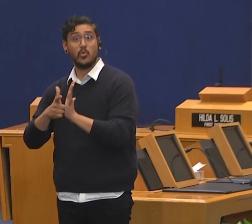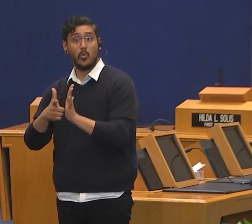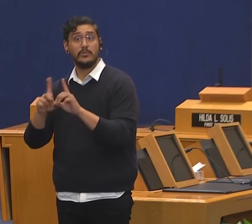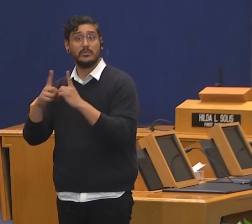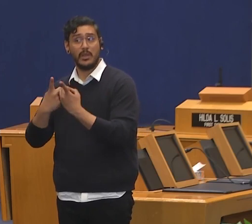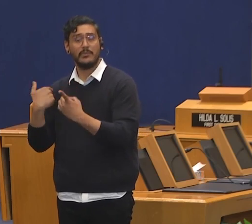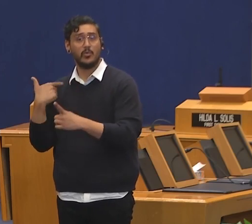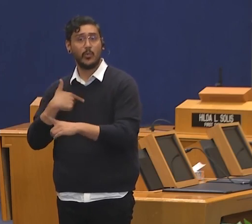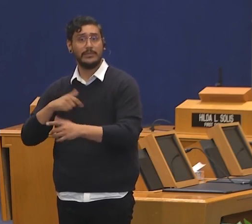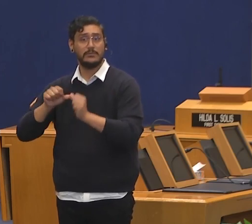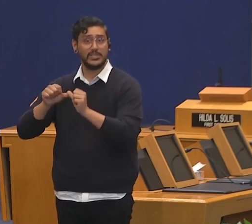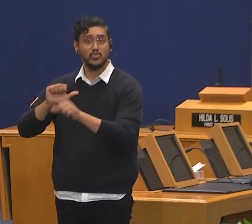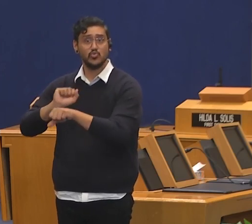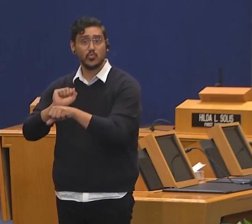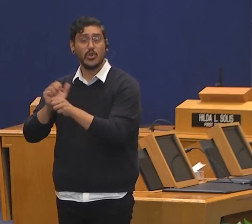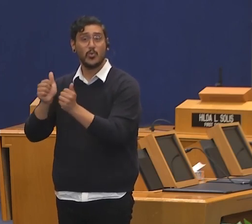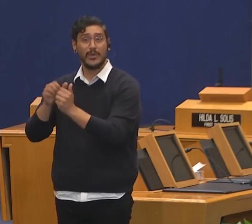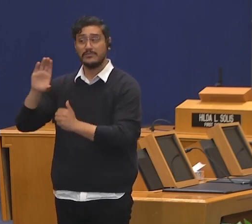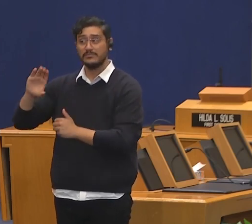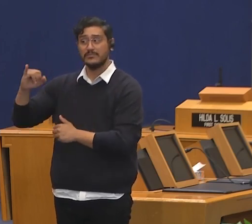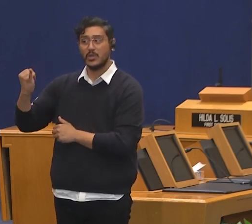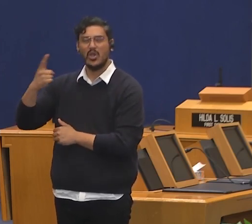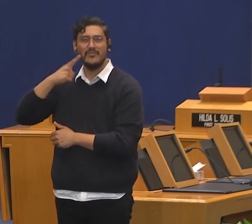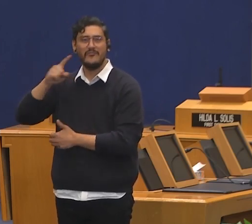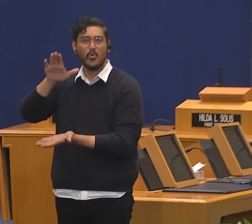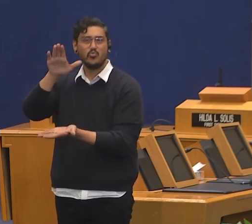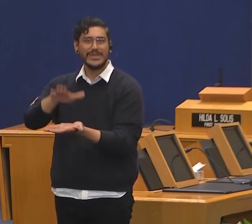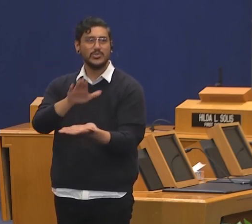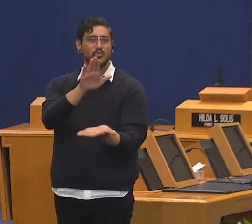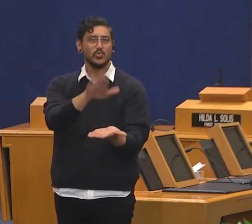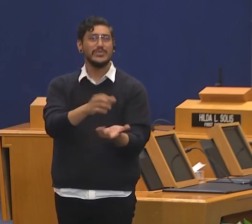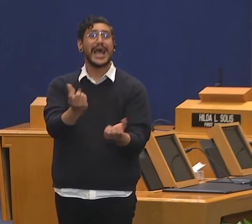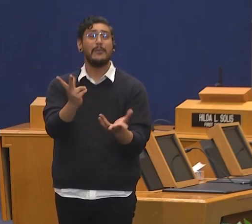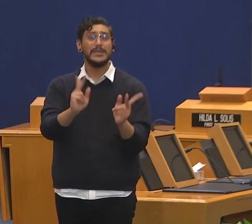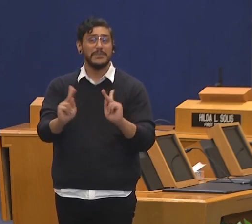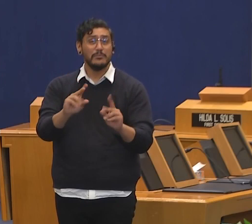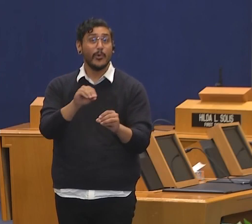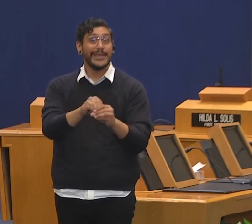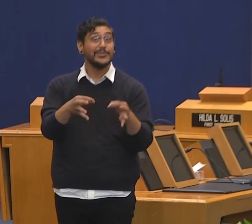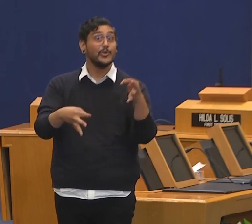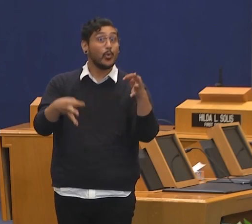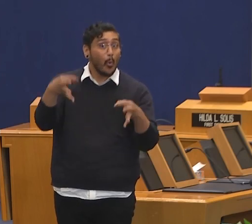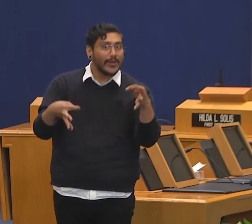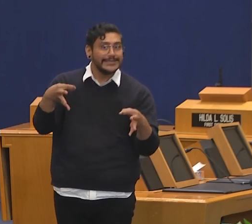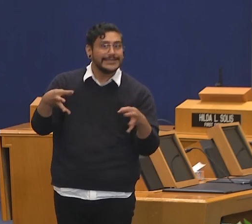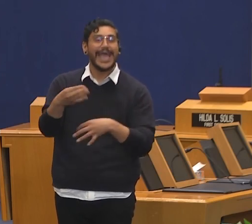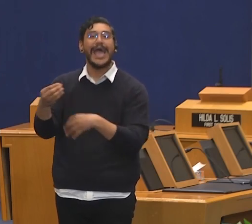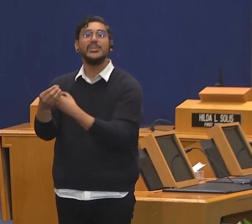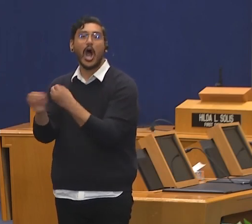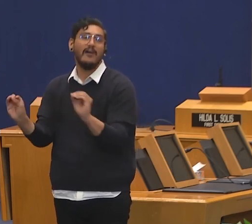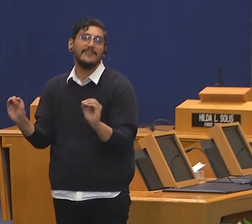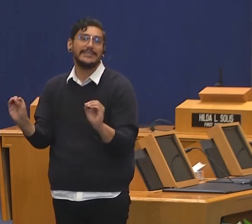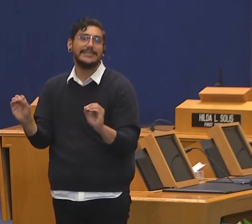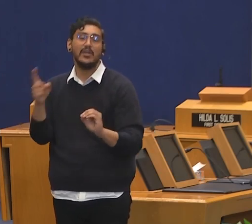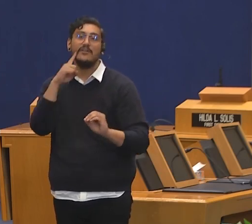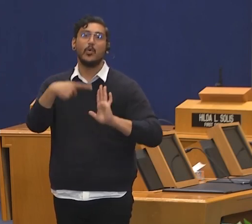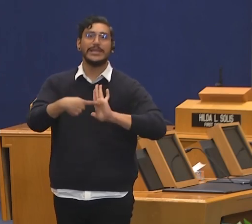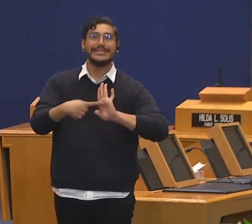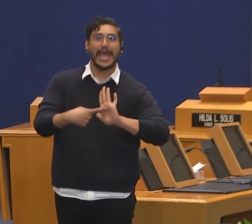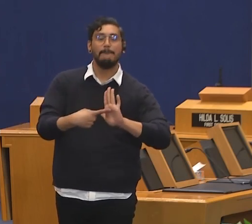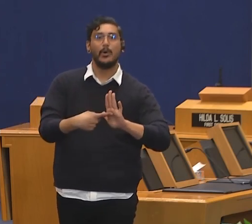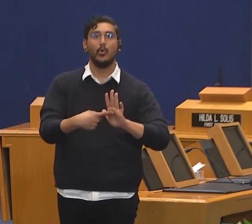de justicia penal para reducir la cantidad de personas en nuestras cortes y oficinas, haciendo cosas como presentaciones